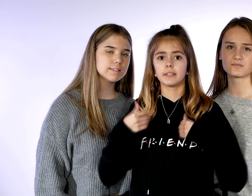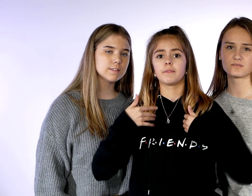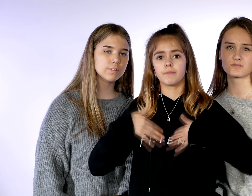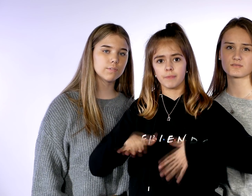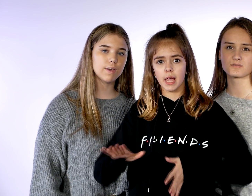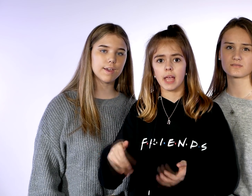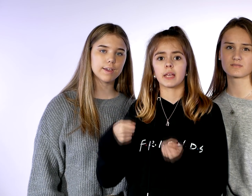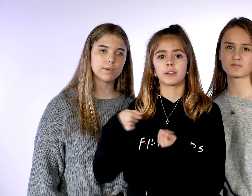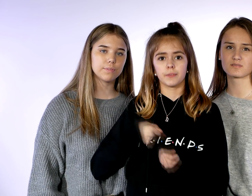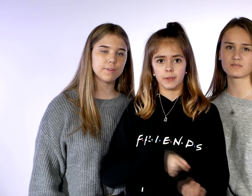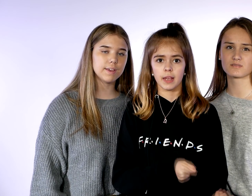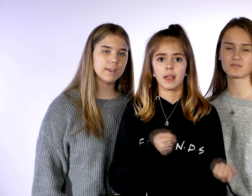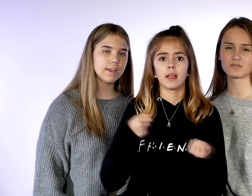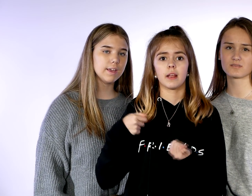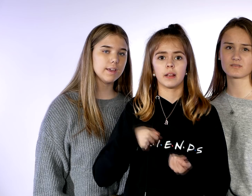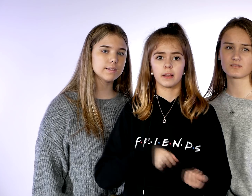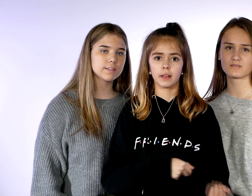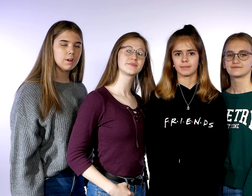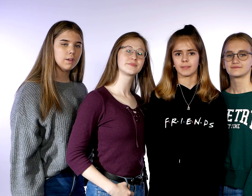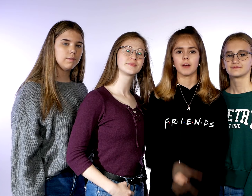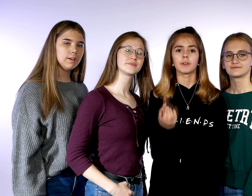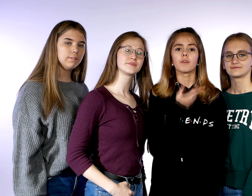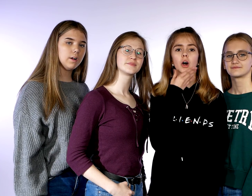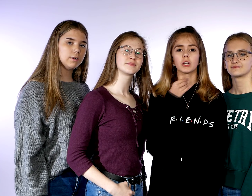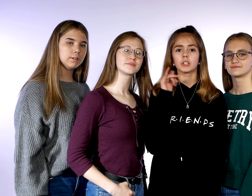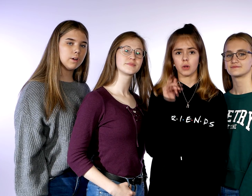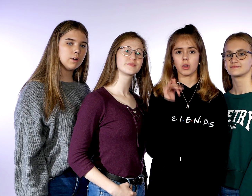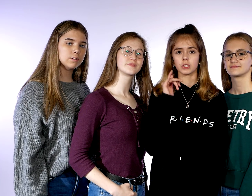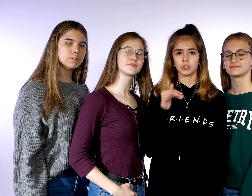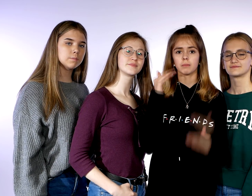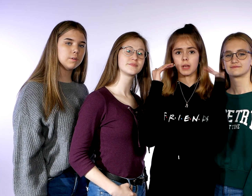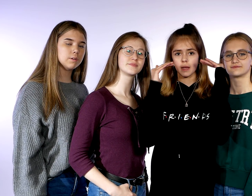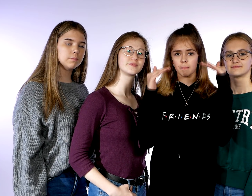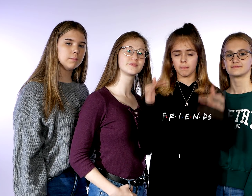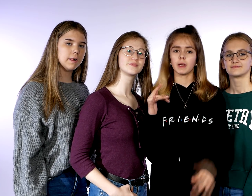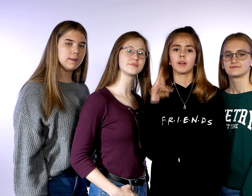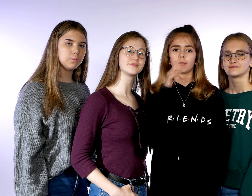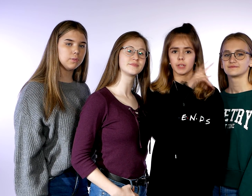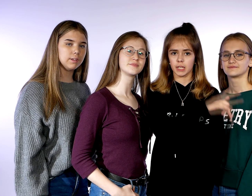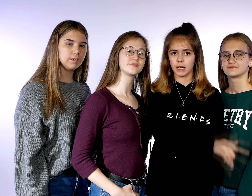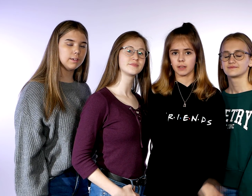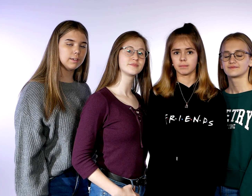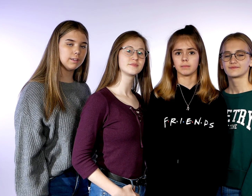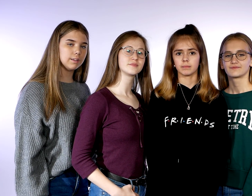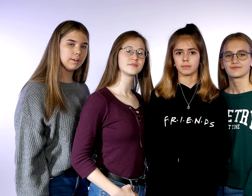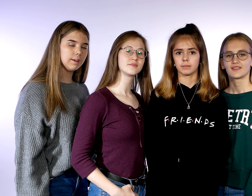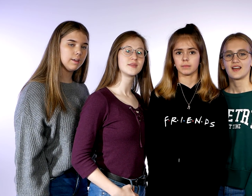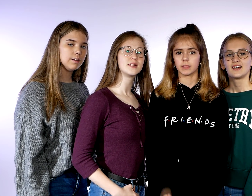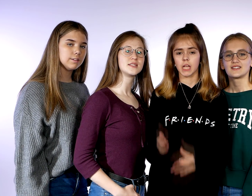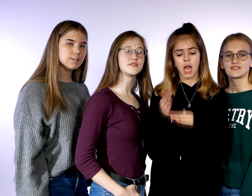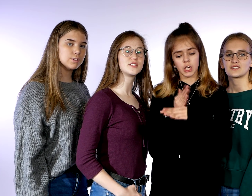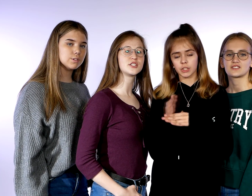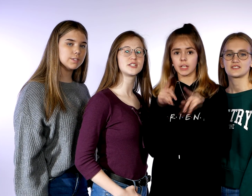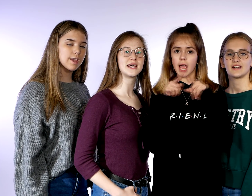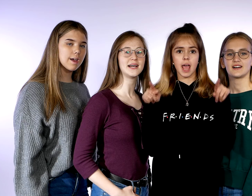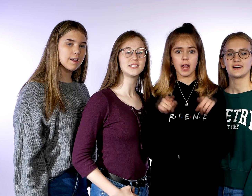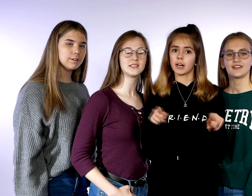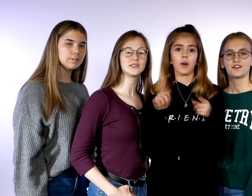Fetzen weggefegt. Wir wollten doch zum Himmel fliegen, zwischen Sternen